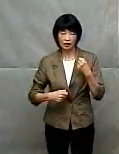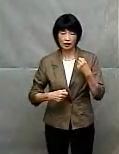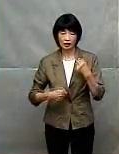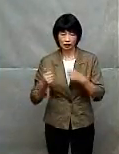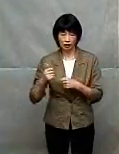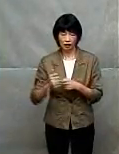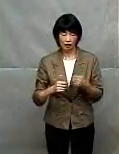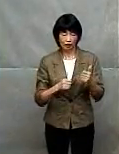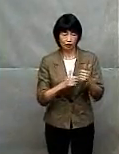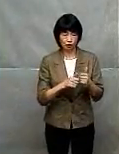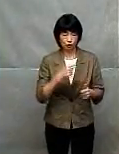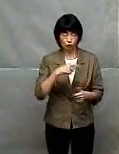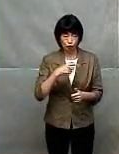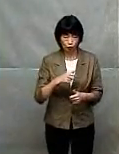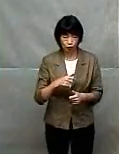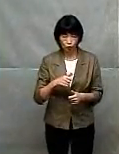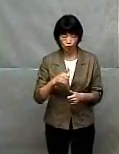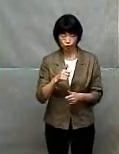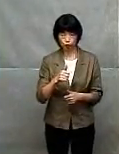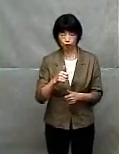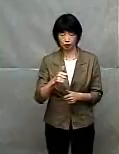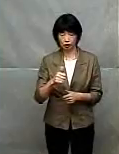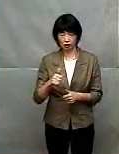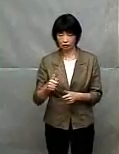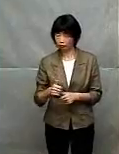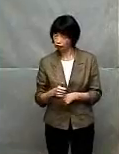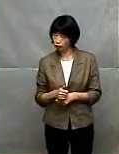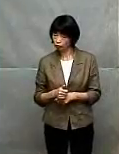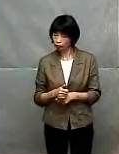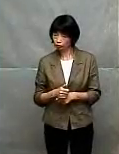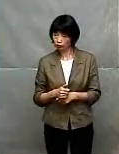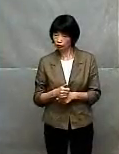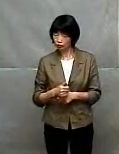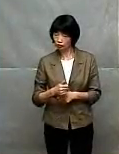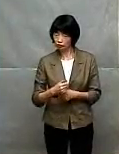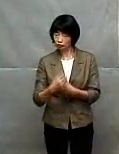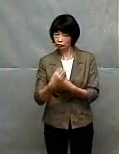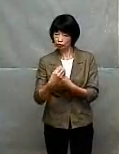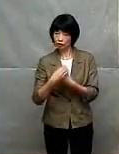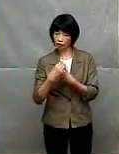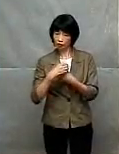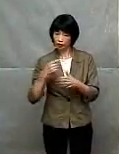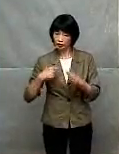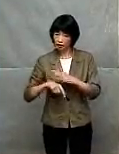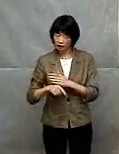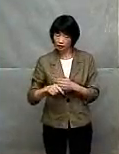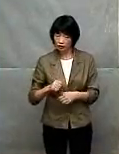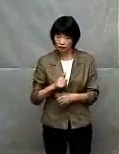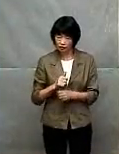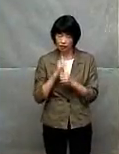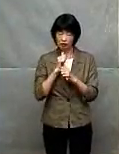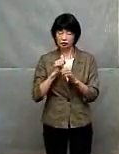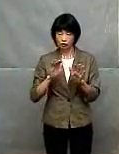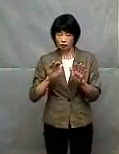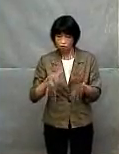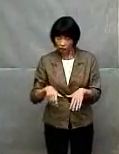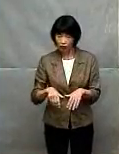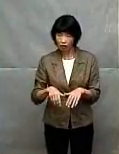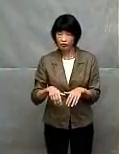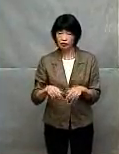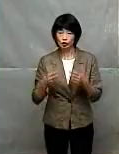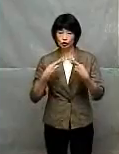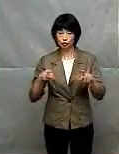助教授からの、アカハラを原因に、自殺をされたというような報道が一部今ございま